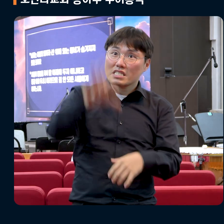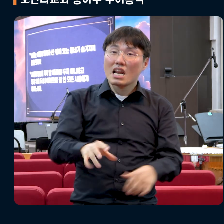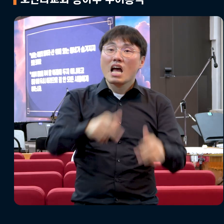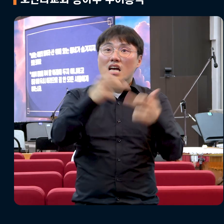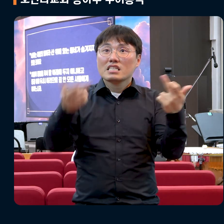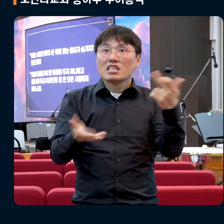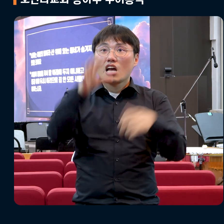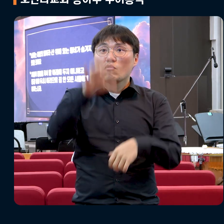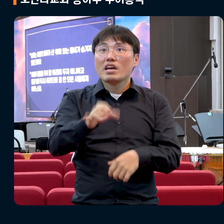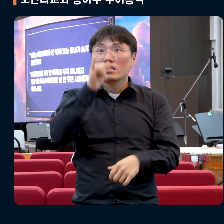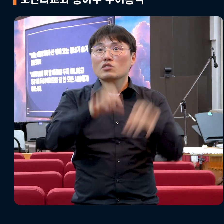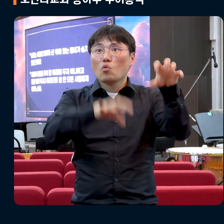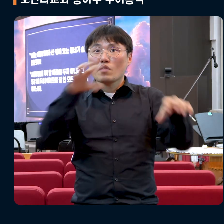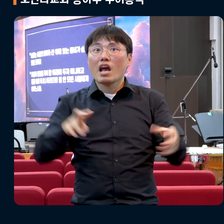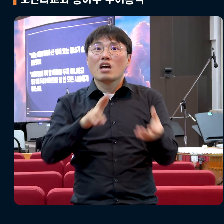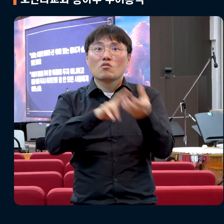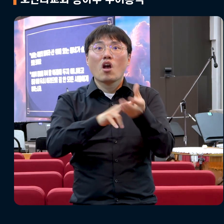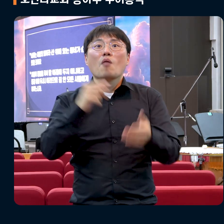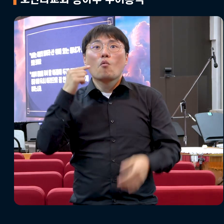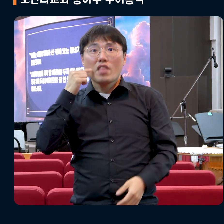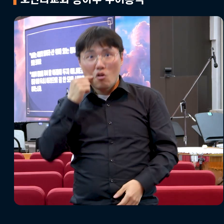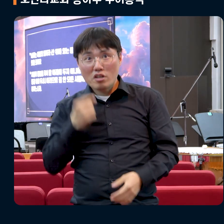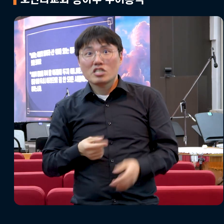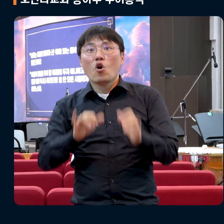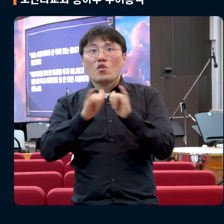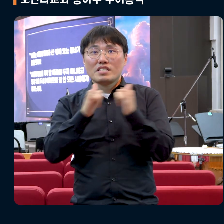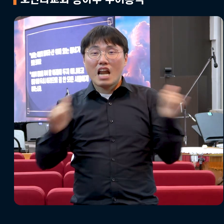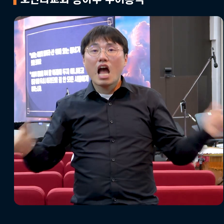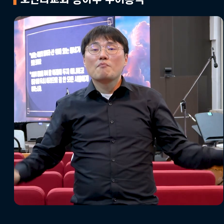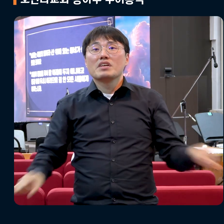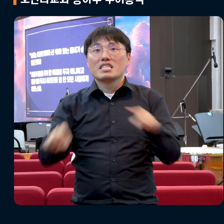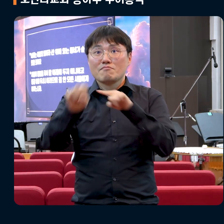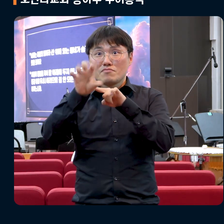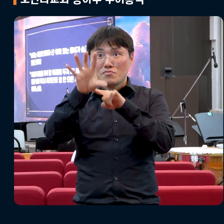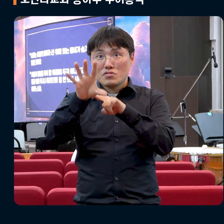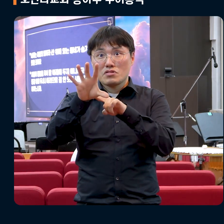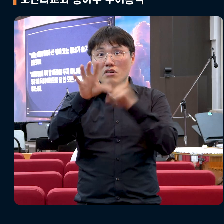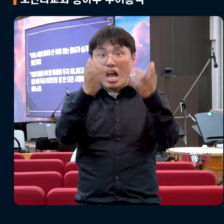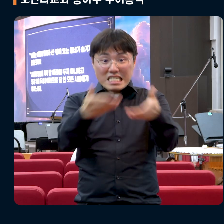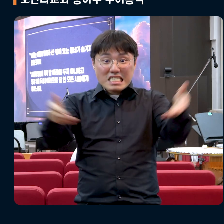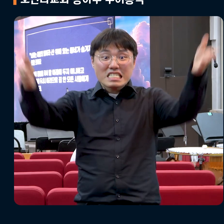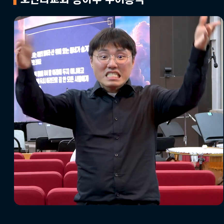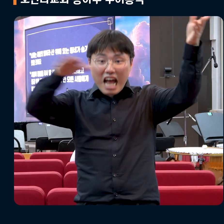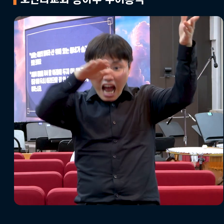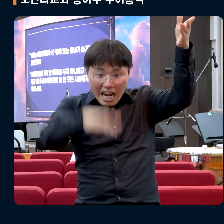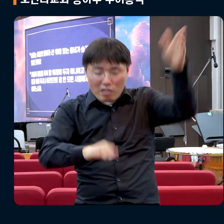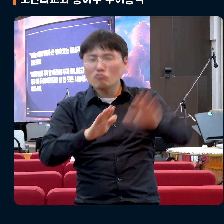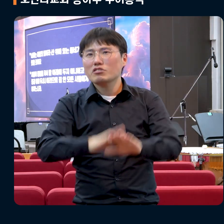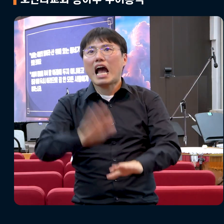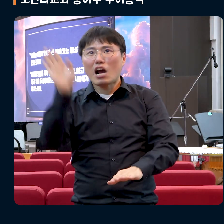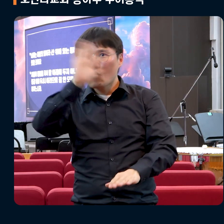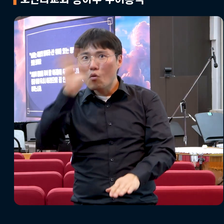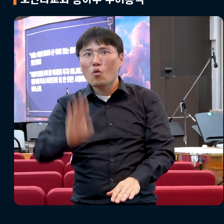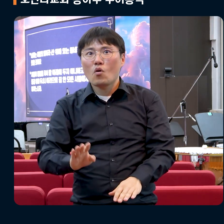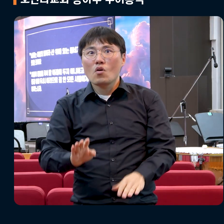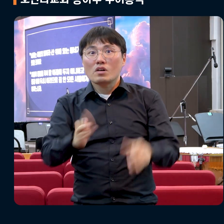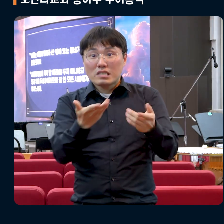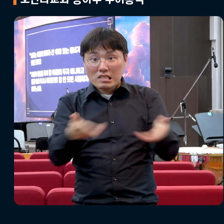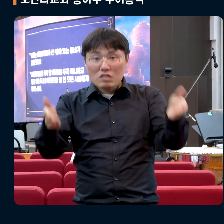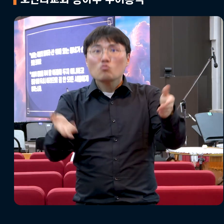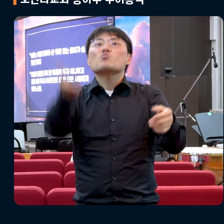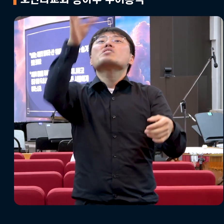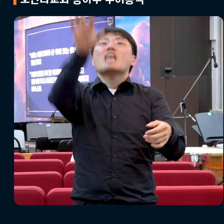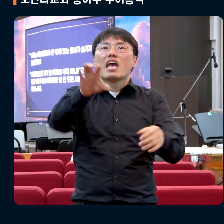너희는 세상의 빛이라. 산 위에 있는 동네가 숨겨지지 못할 것이요 사람이 등불을 켜서 말 아래에 두지